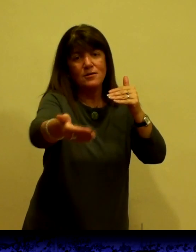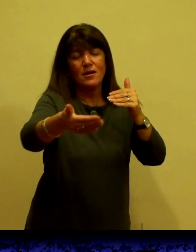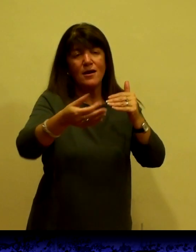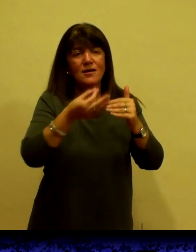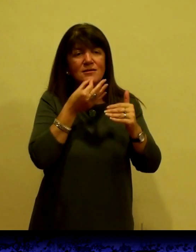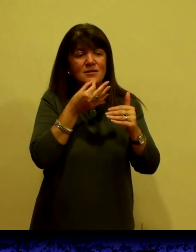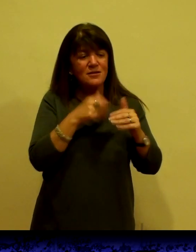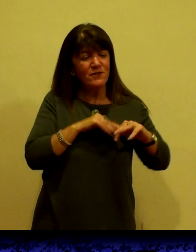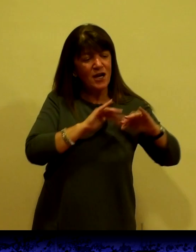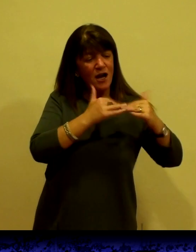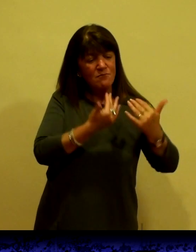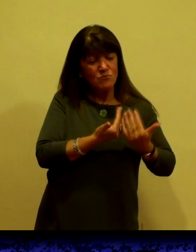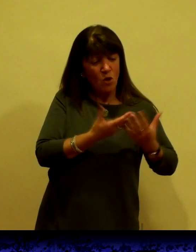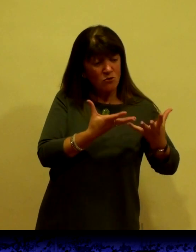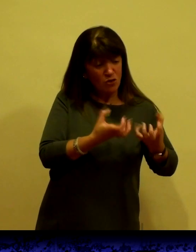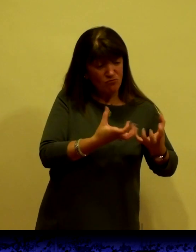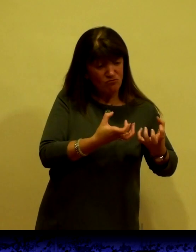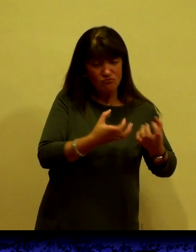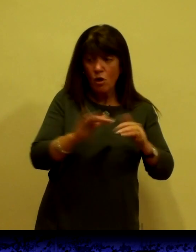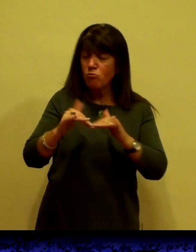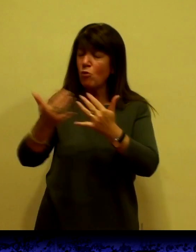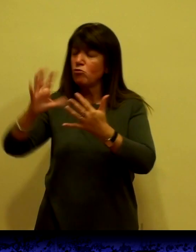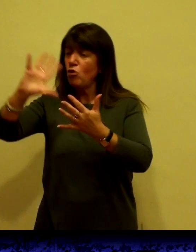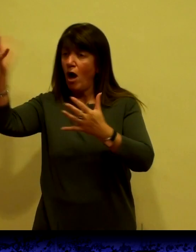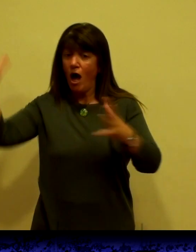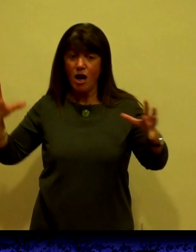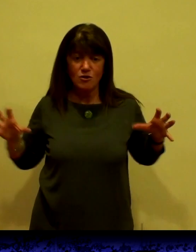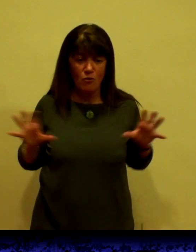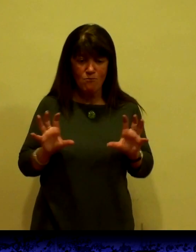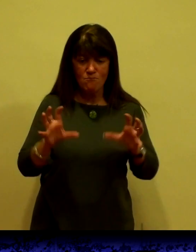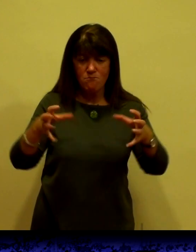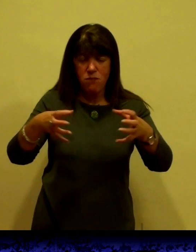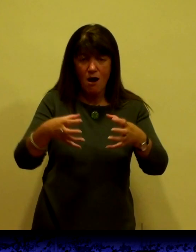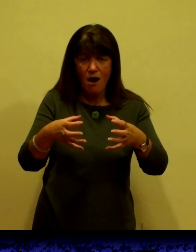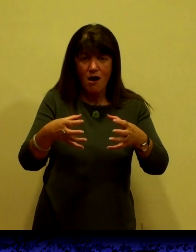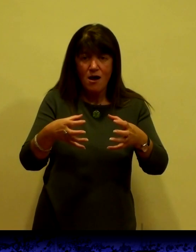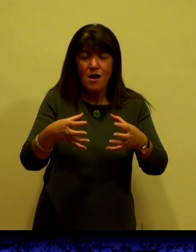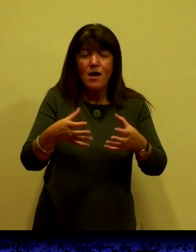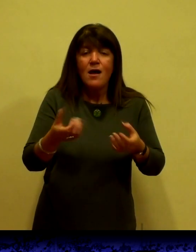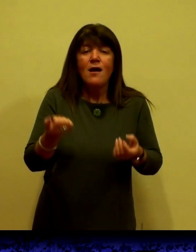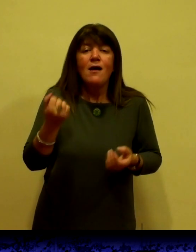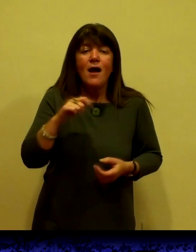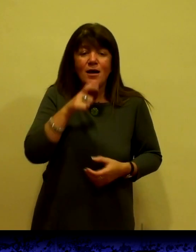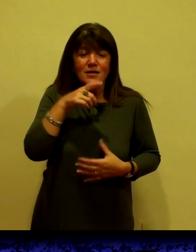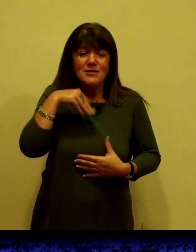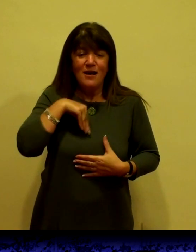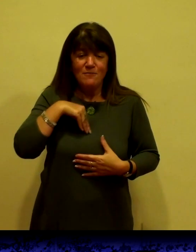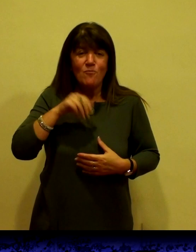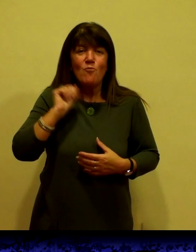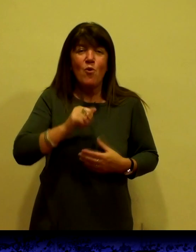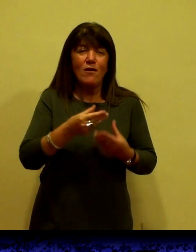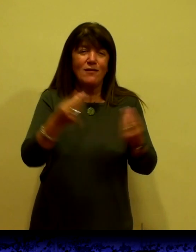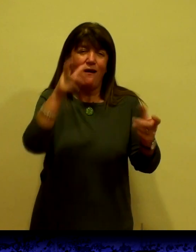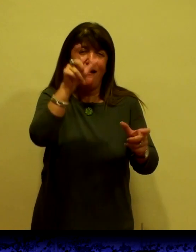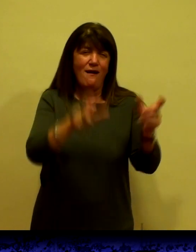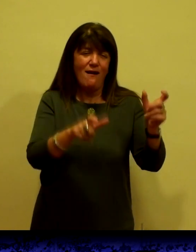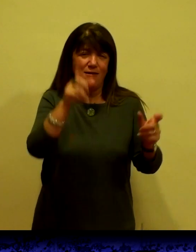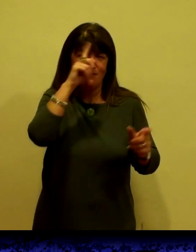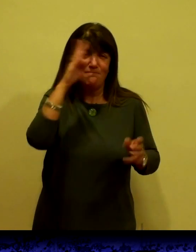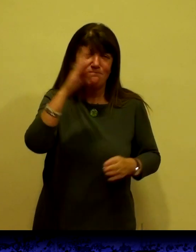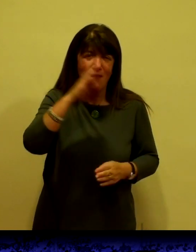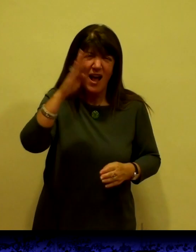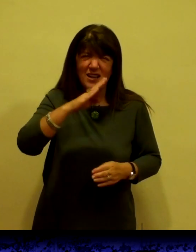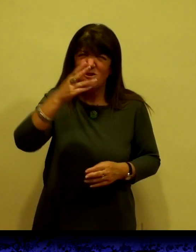mondo però della materia e delle cose concrete. Comunque, anche se sei il più matto dei matti, però per fare una